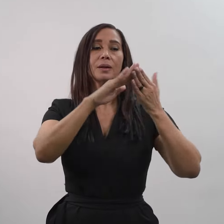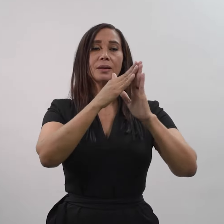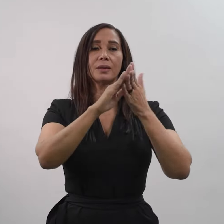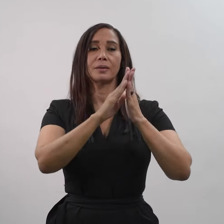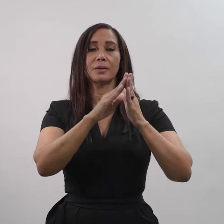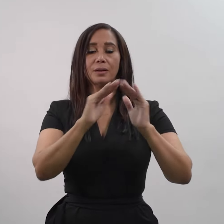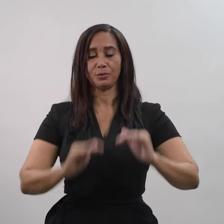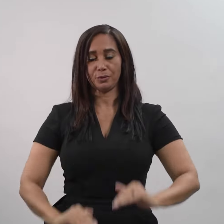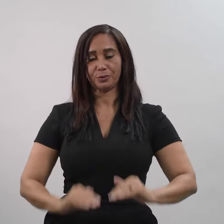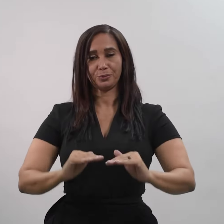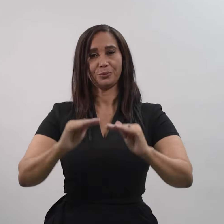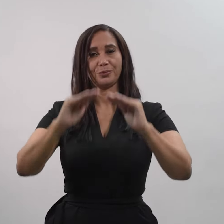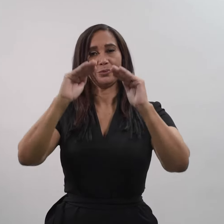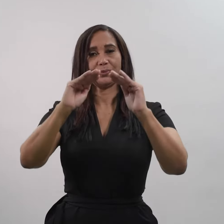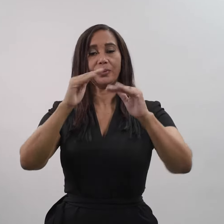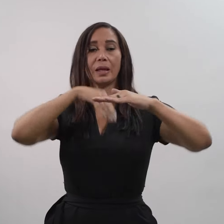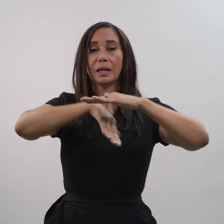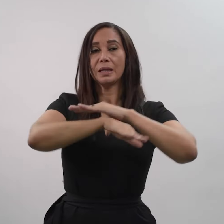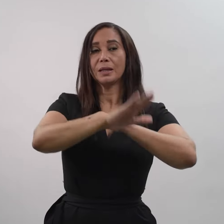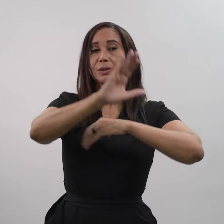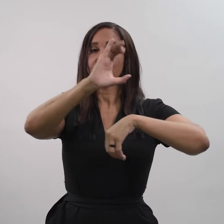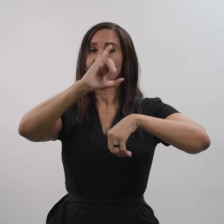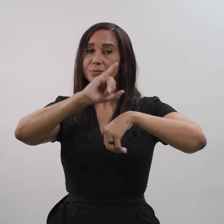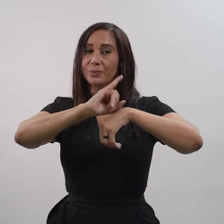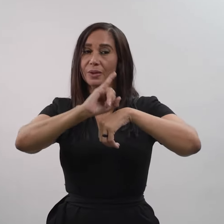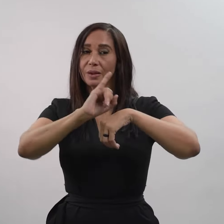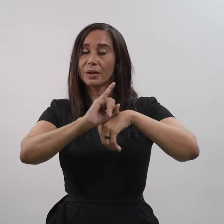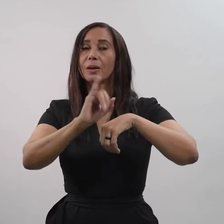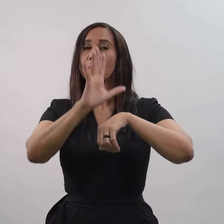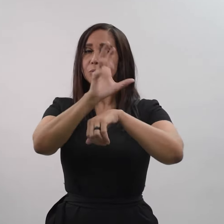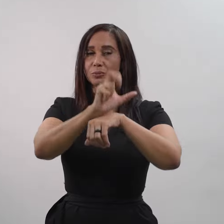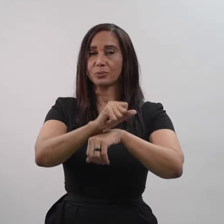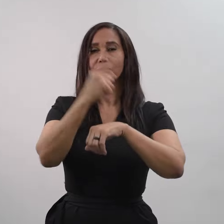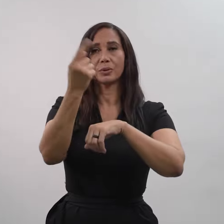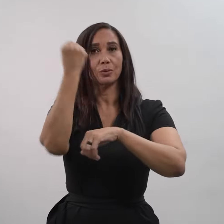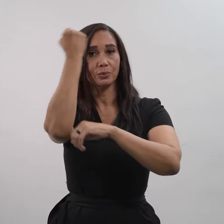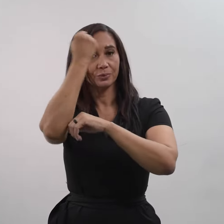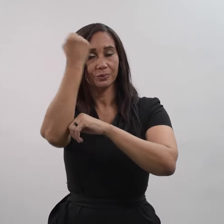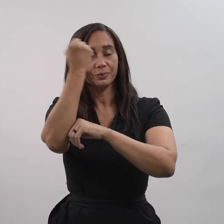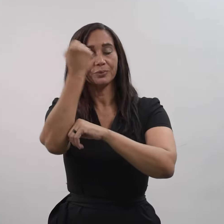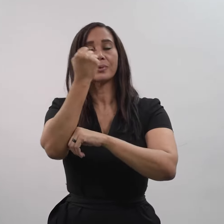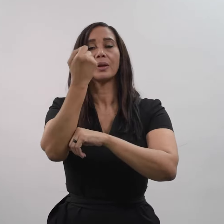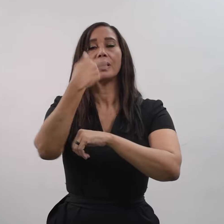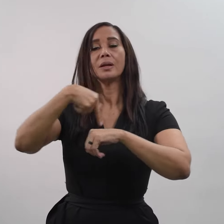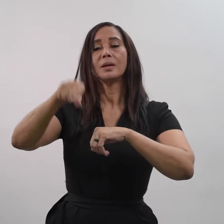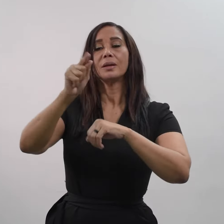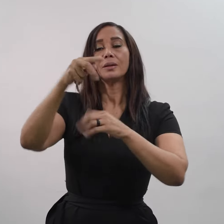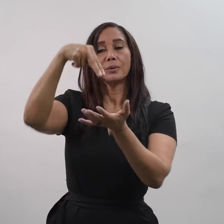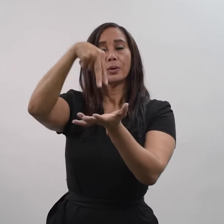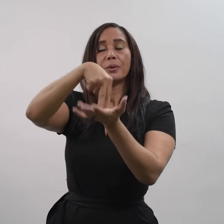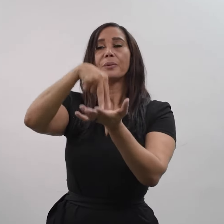criado. Entró en la sinagoga, como era su costumbre los sábados, y se puso en pie para hacer la